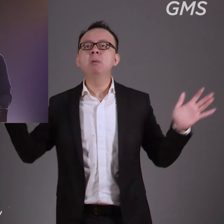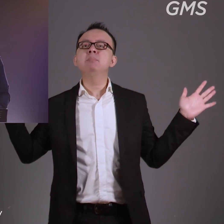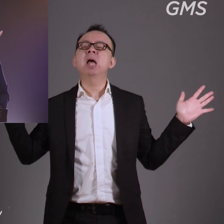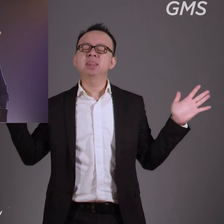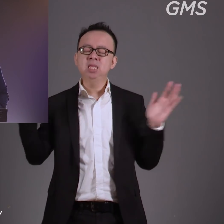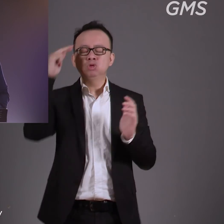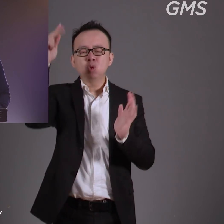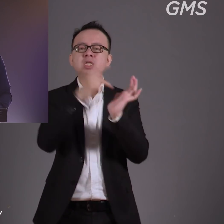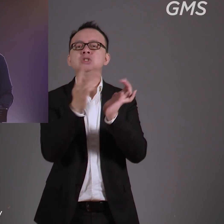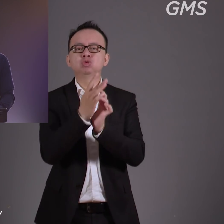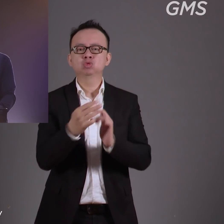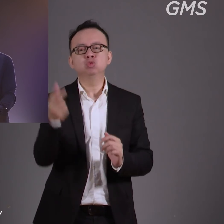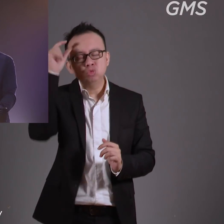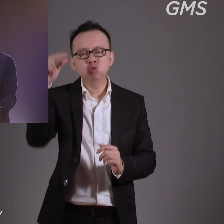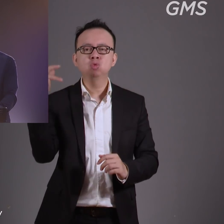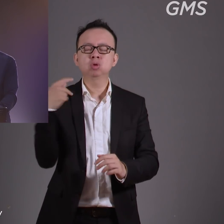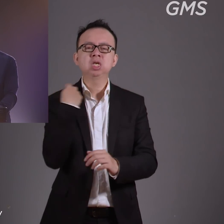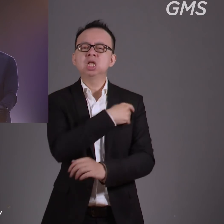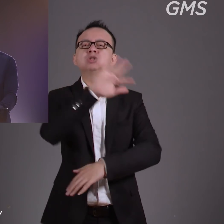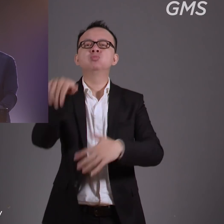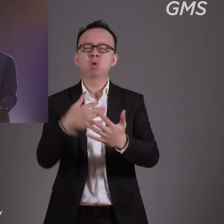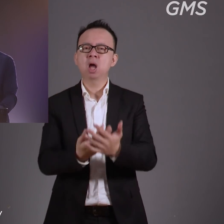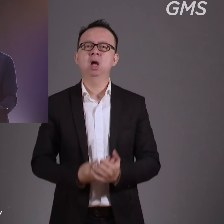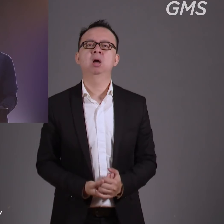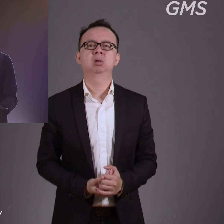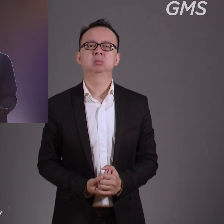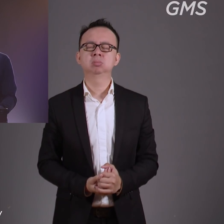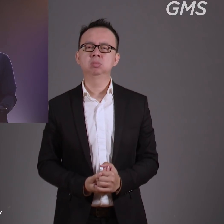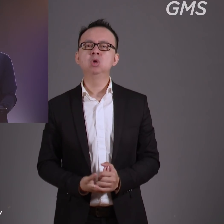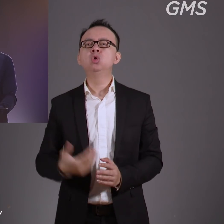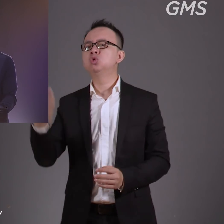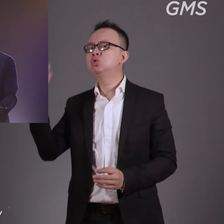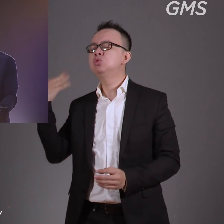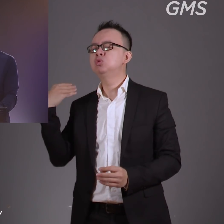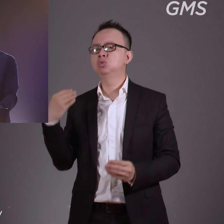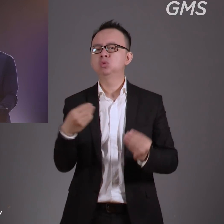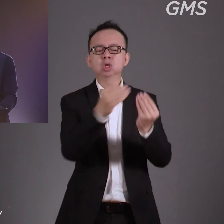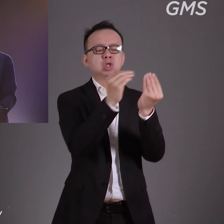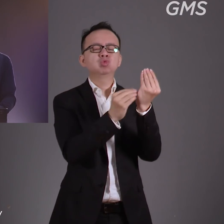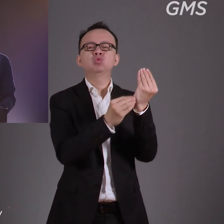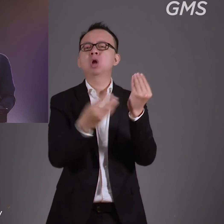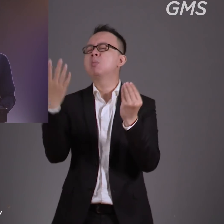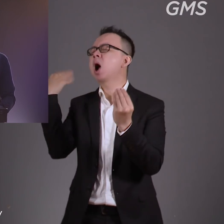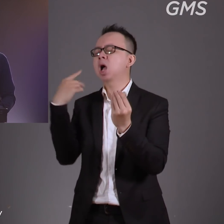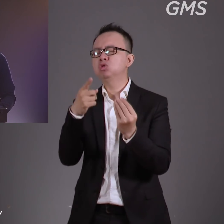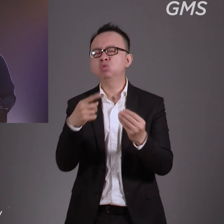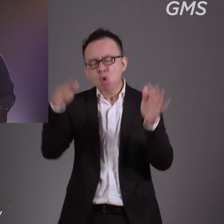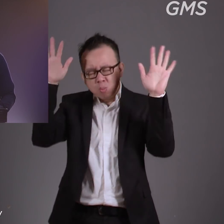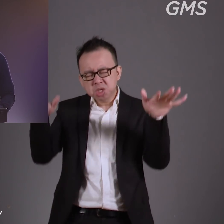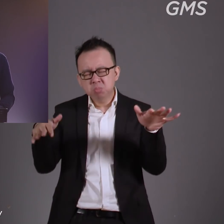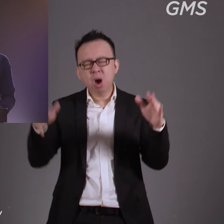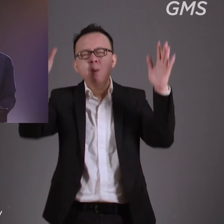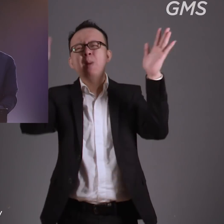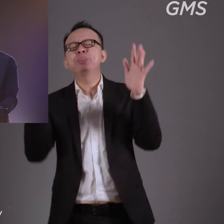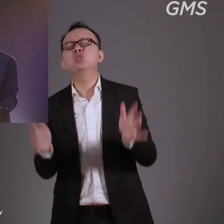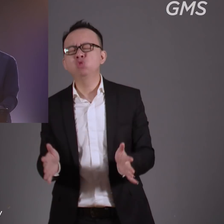nenek moyang mereka sudah menjadi misionaris, nenek moyang kita masih menyembah berhala. Bersyukurlah hari ini yang kemudian